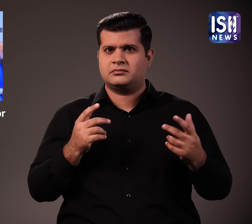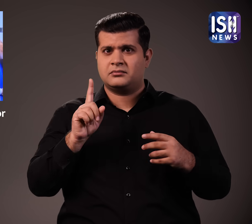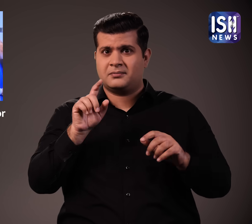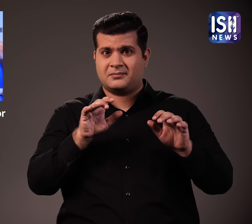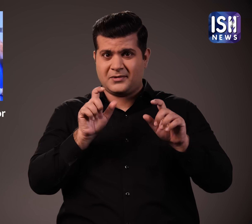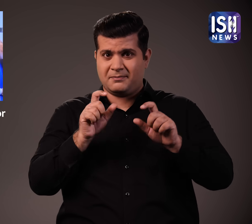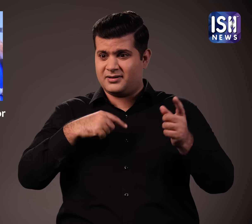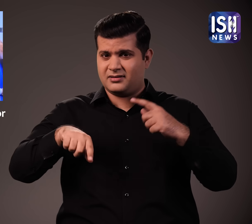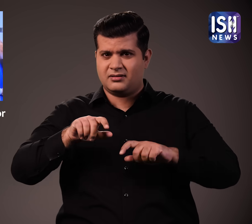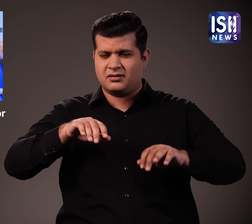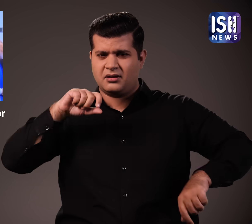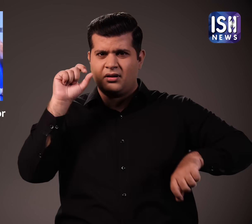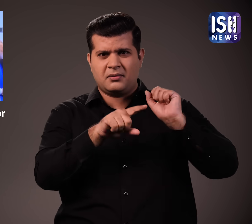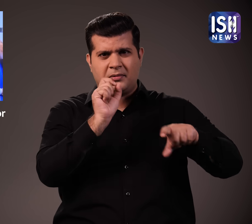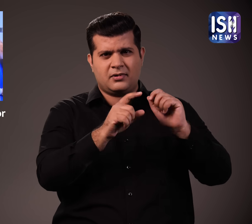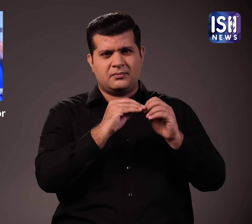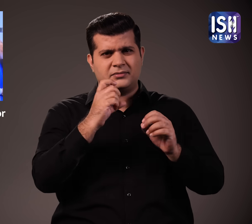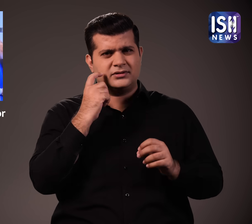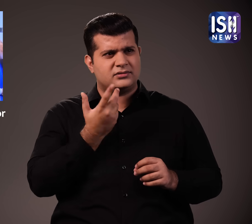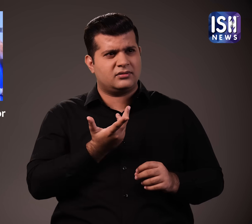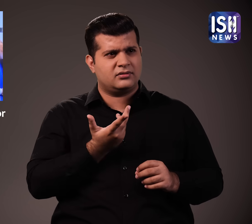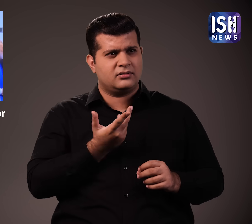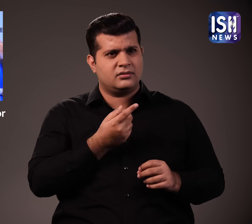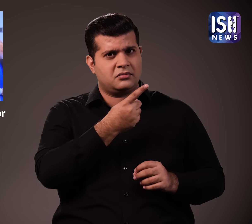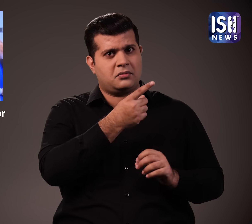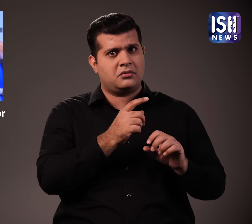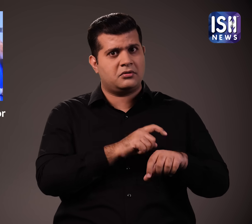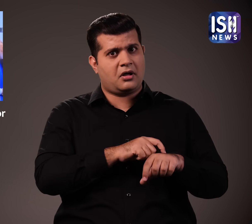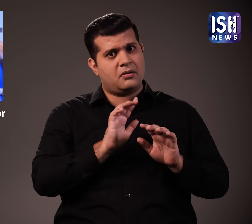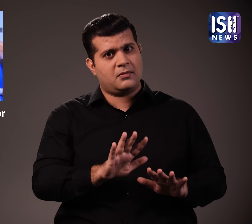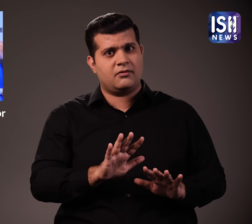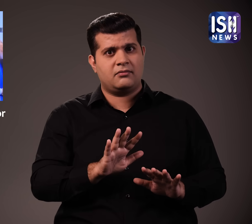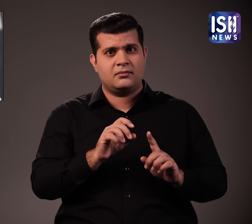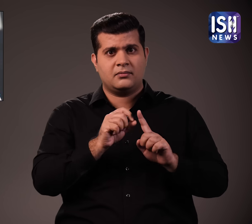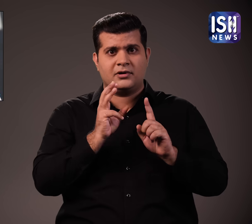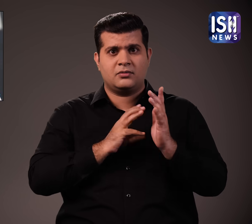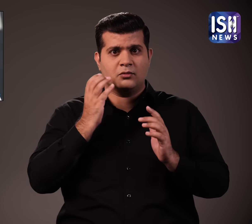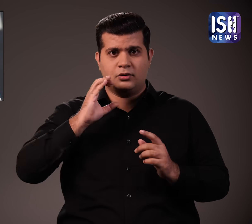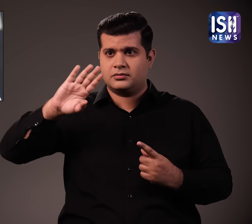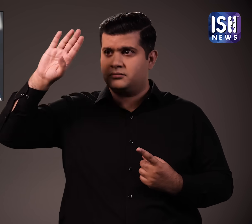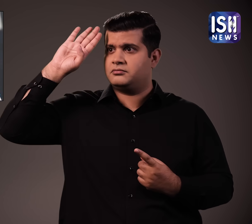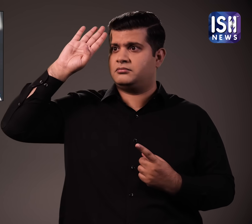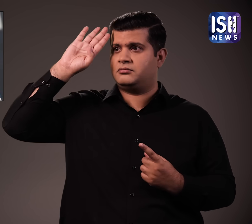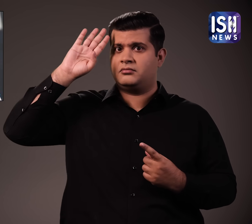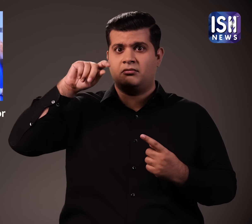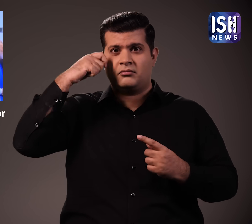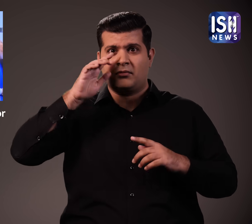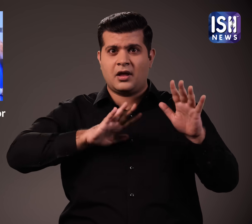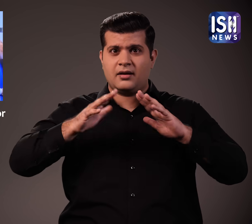कही लोगों ने कमेंट की कि BCCI के पास प्रधानमंत्री मोधी, फिल्म सारो,